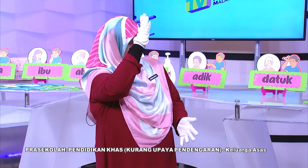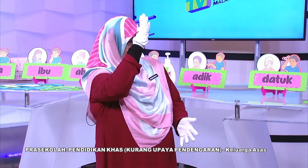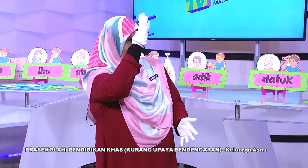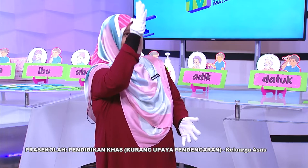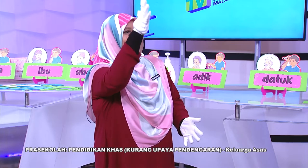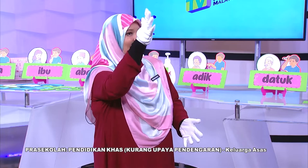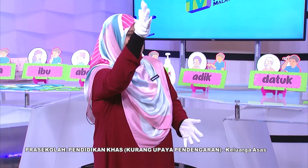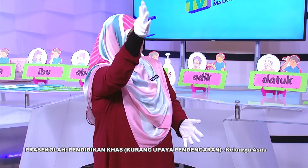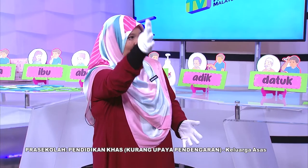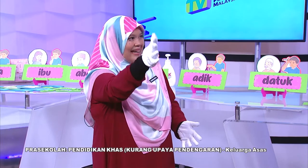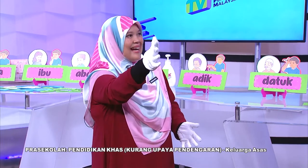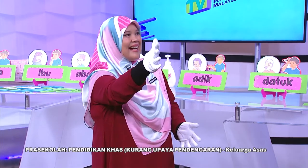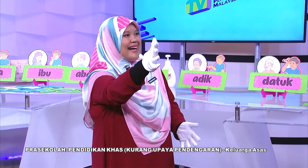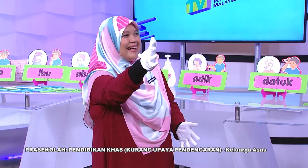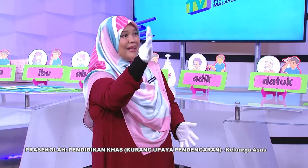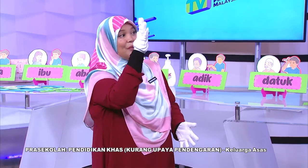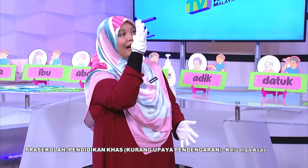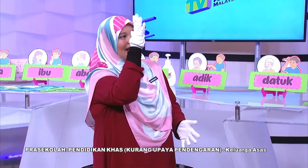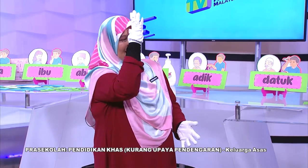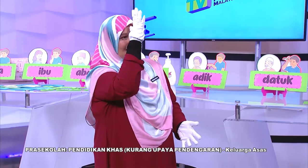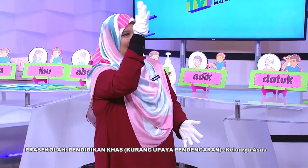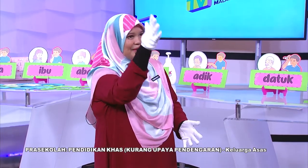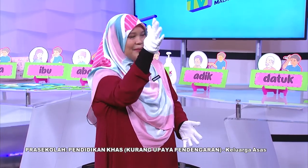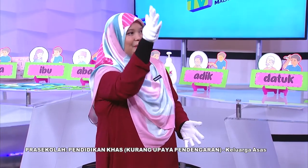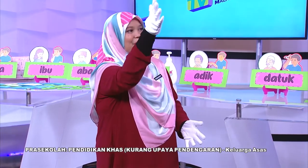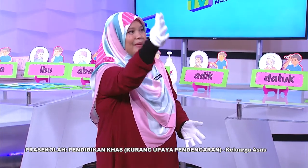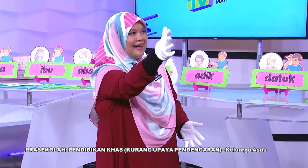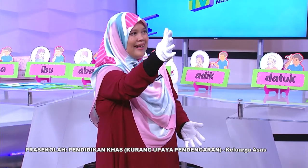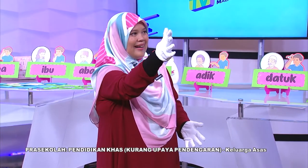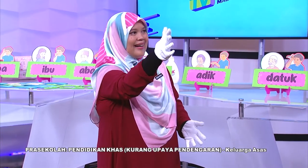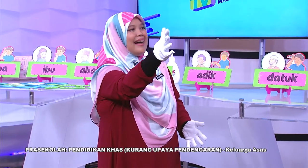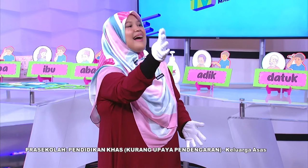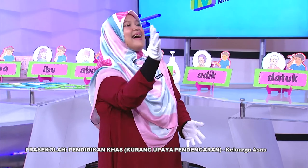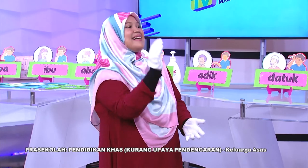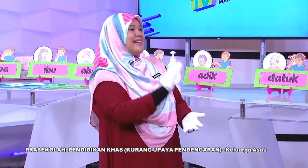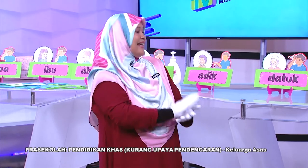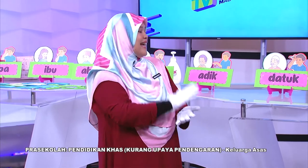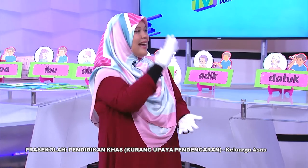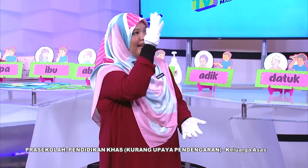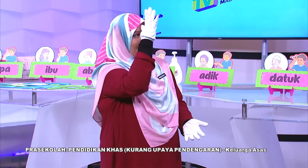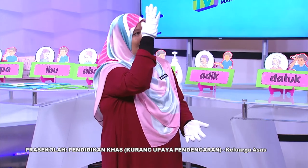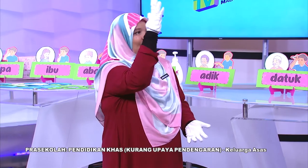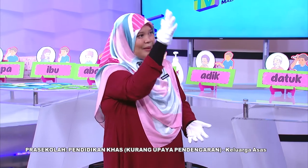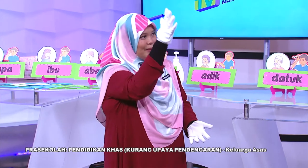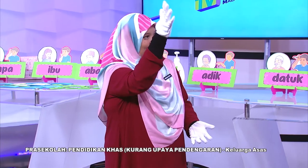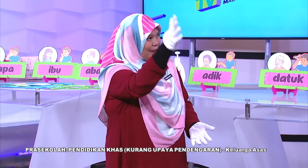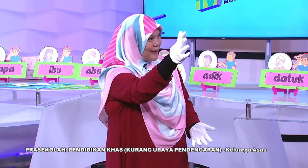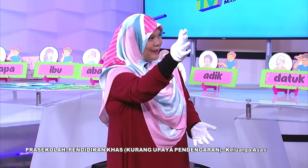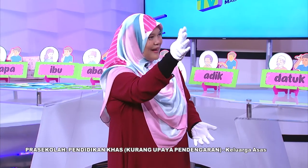depan gang depan zikir dua kali edukadin 212 ini datuk-datuk